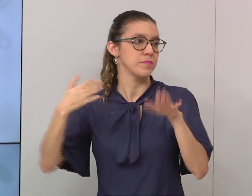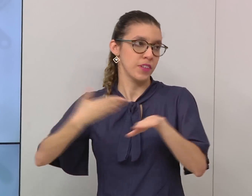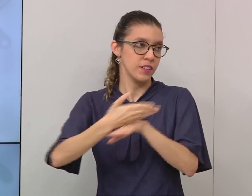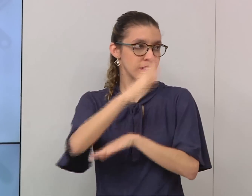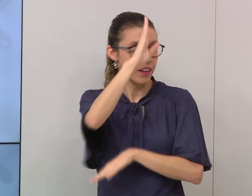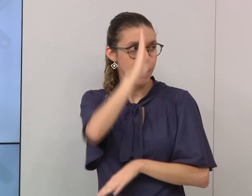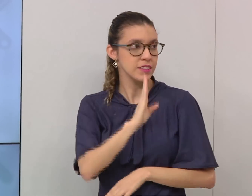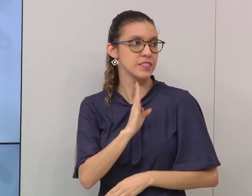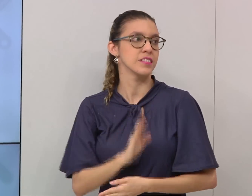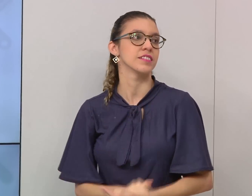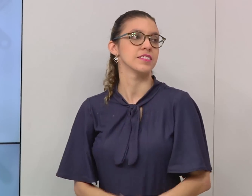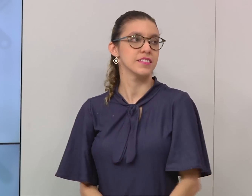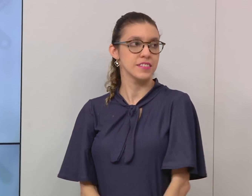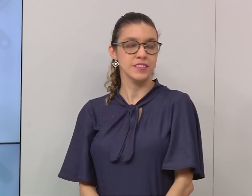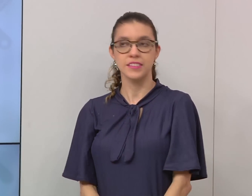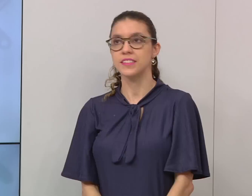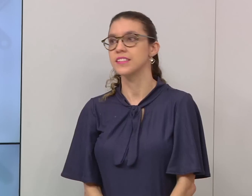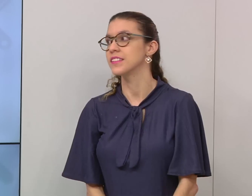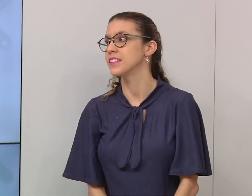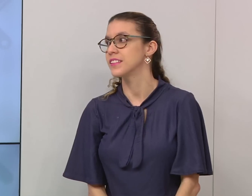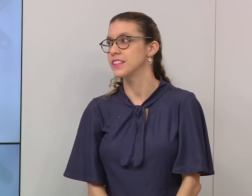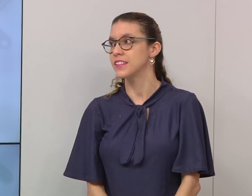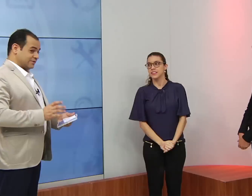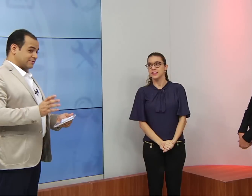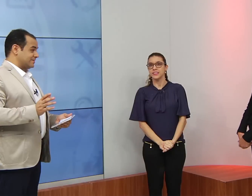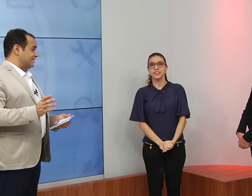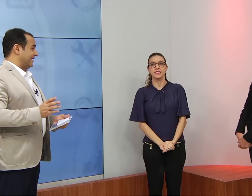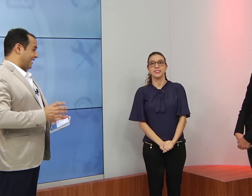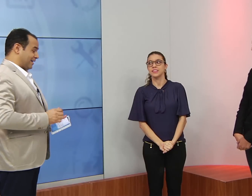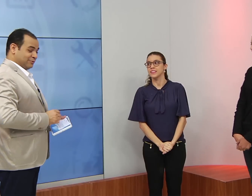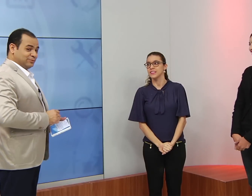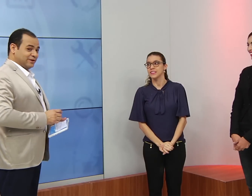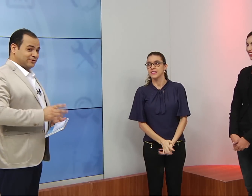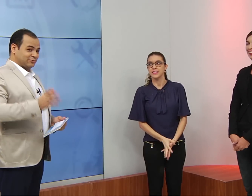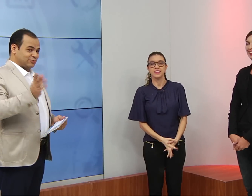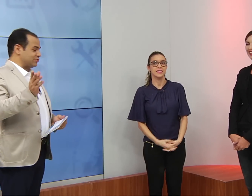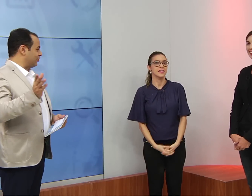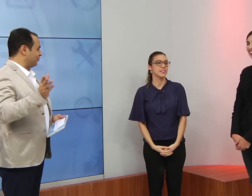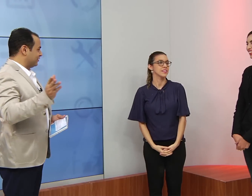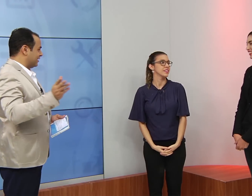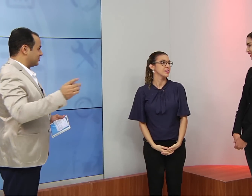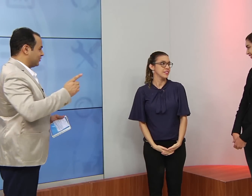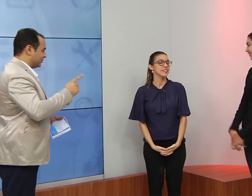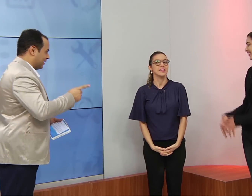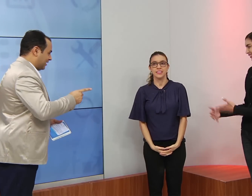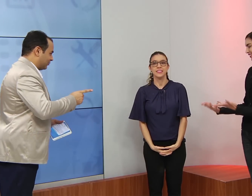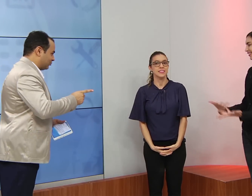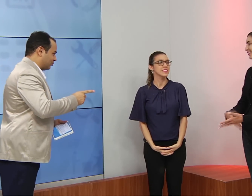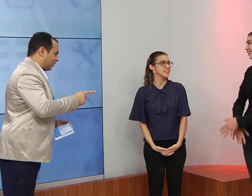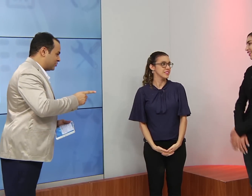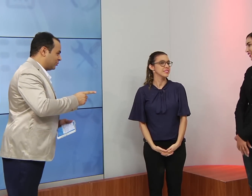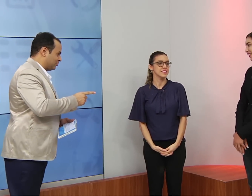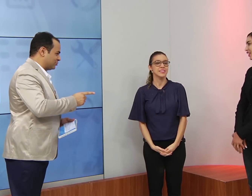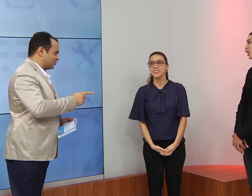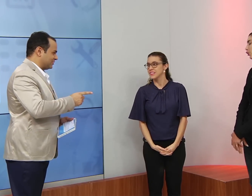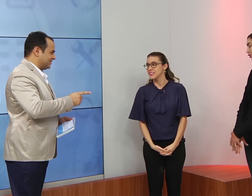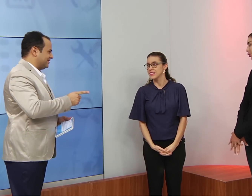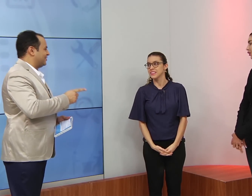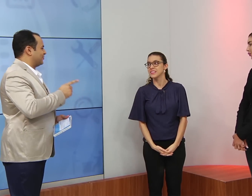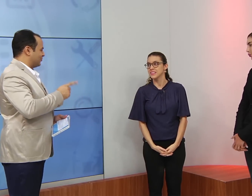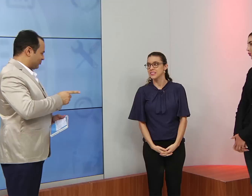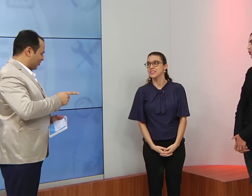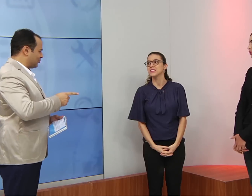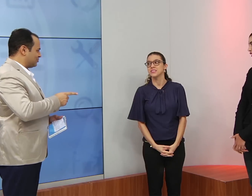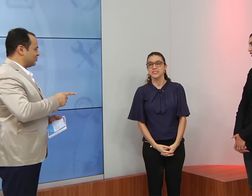essa lei, sobre a Lei da Libras. Vai ter várias palestras que estão convidadas. Ah, muito bem. Então, todos estão convidados no Colégio Dom Bosco.